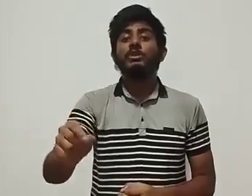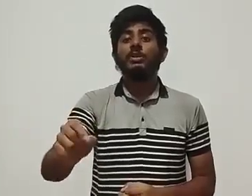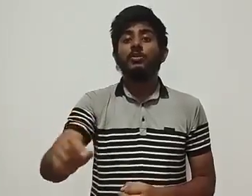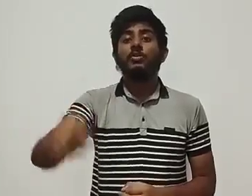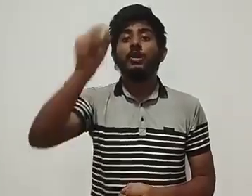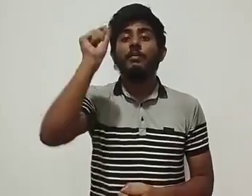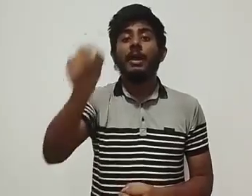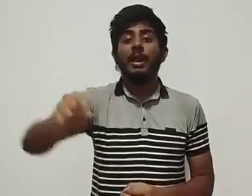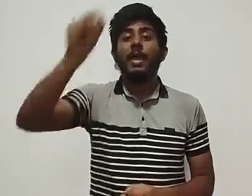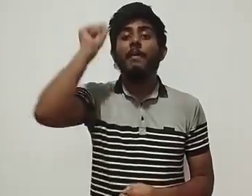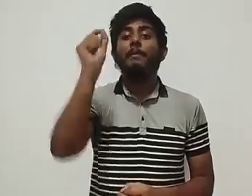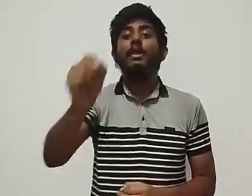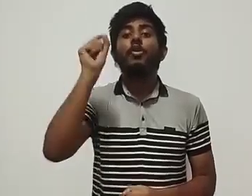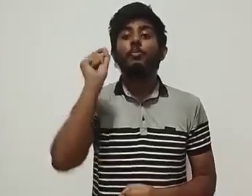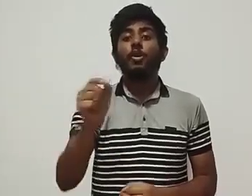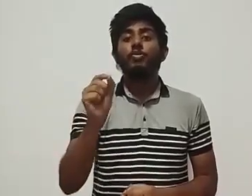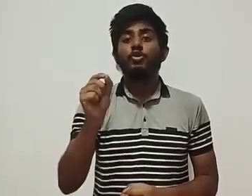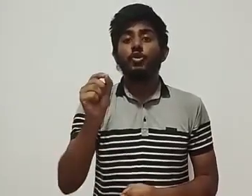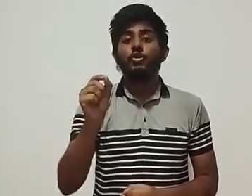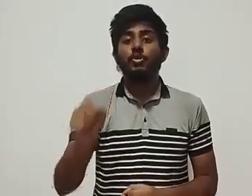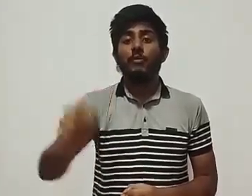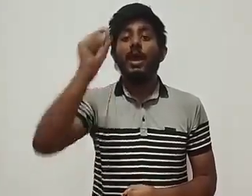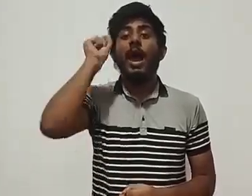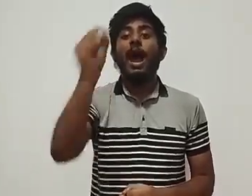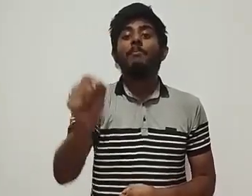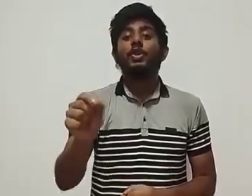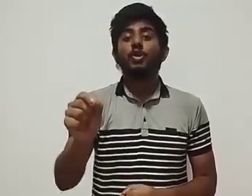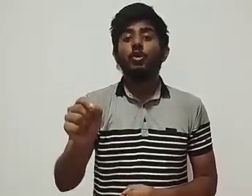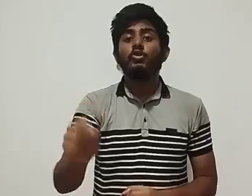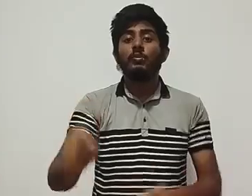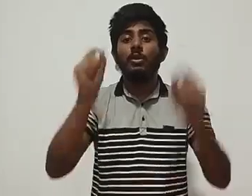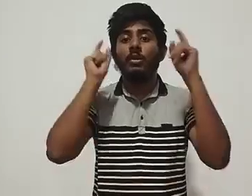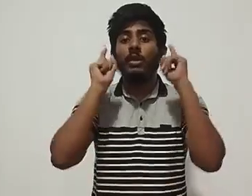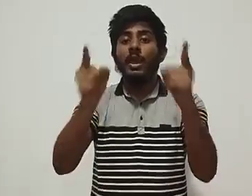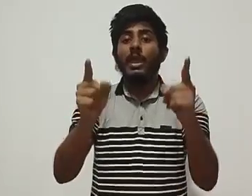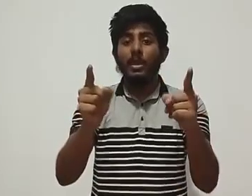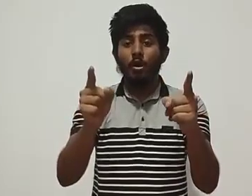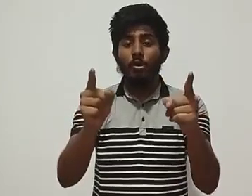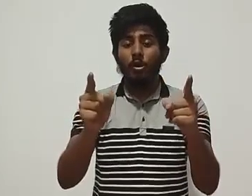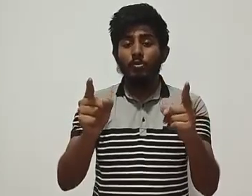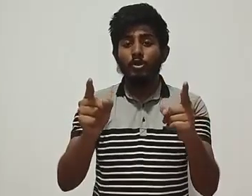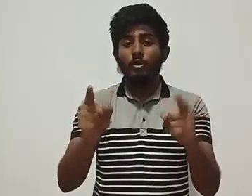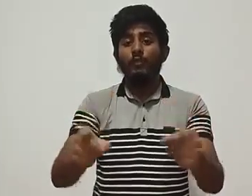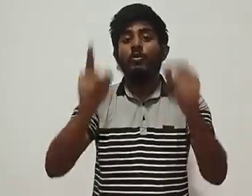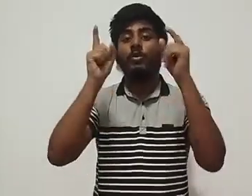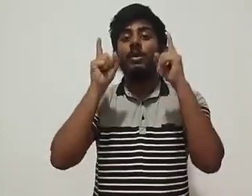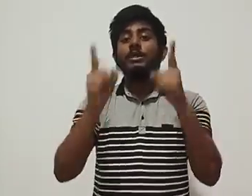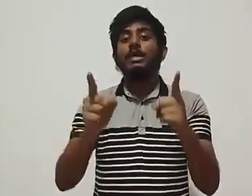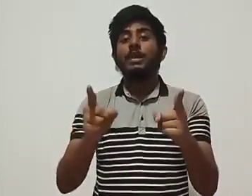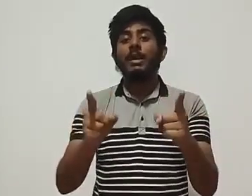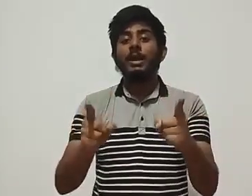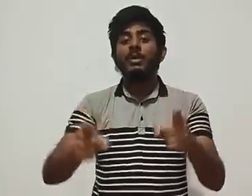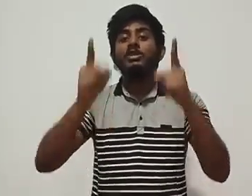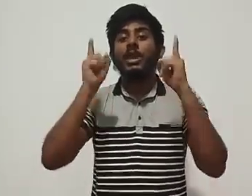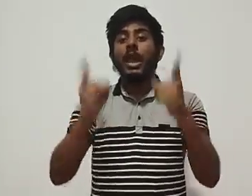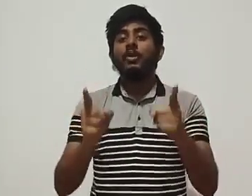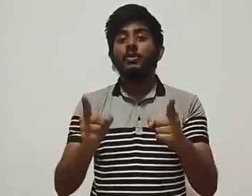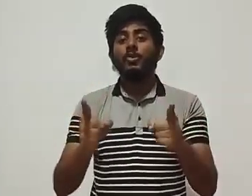ছাত্র আন্দোলনের ব্যানারে বিক্ষোভ কর্মসূচি অনুষ্ঠিত হবে। আপনারা সকলে যোগদান করে এই কর্মসূচি সফল করুন। সারা বাংলাদেশ একতাবদ্ধ